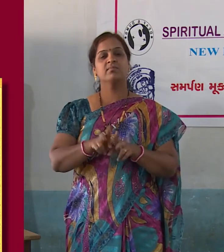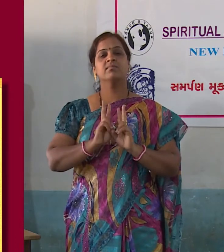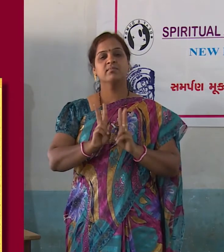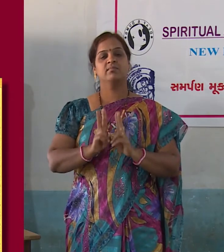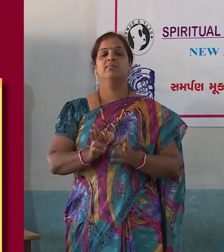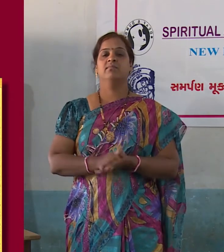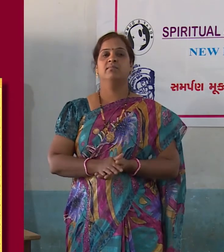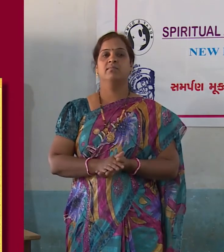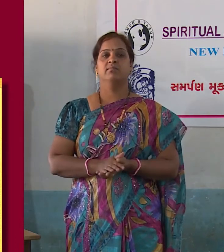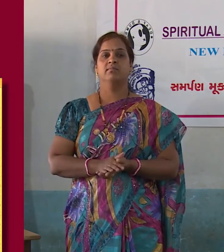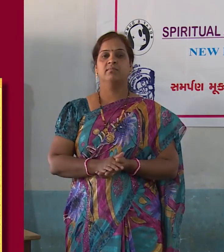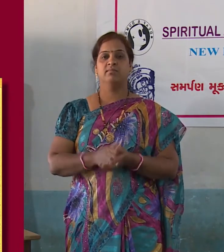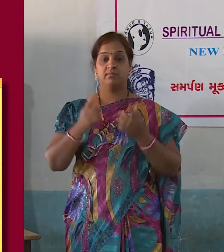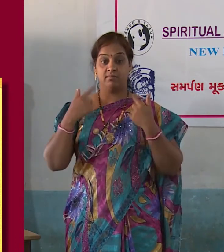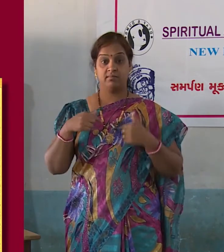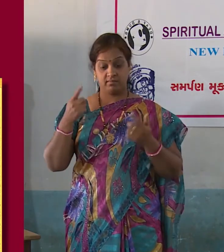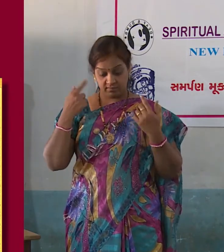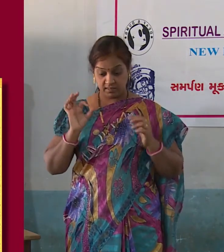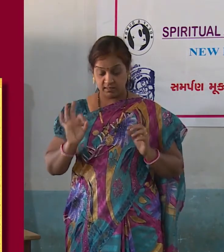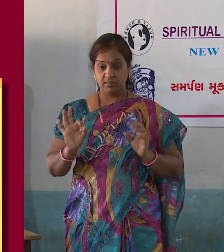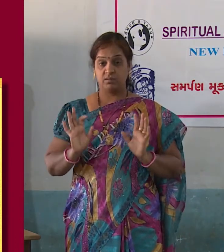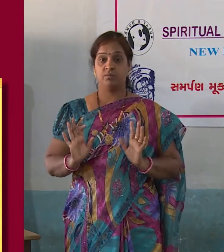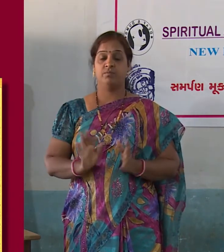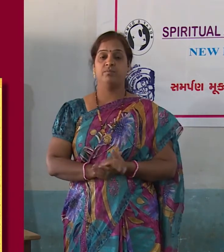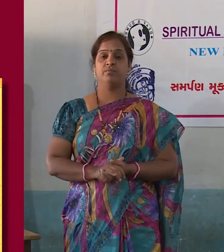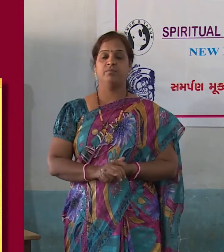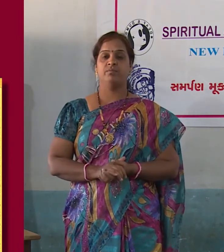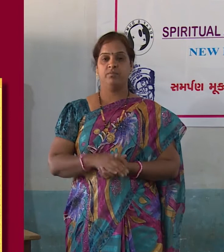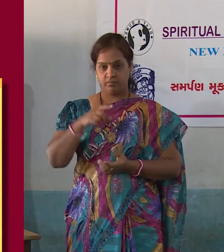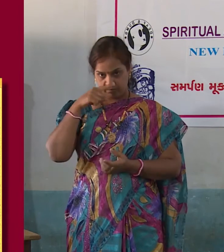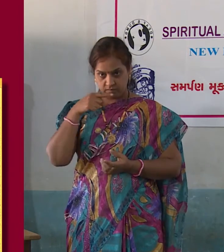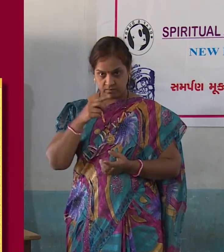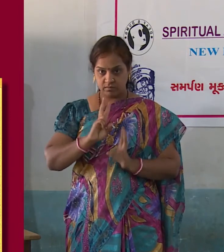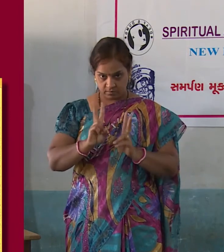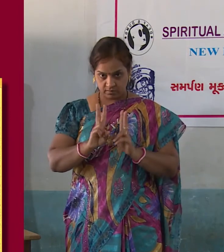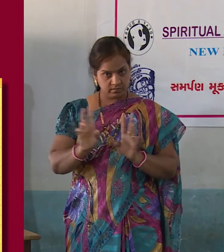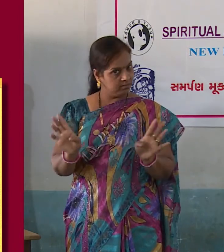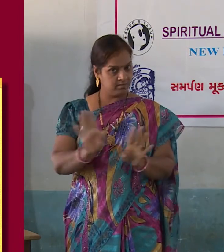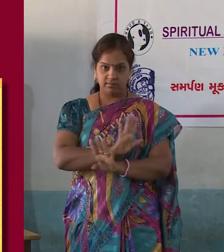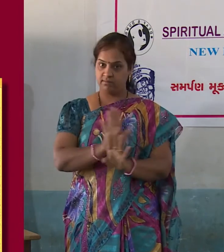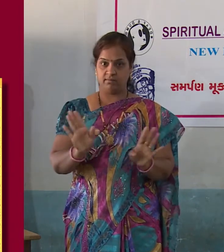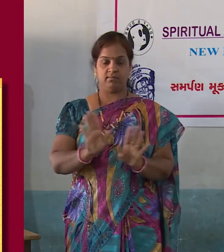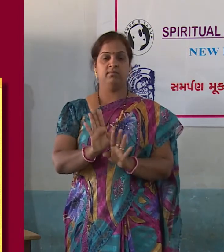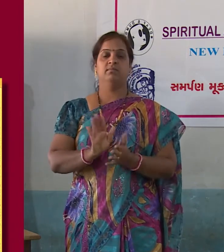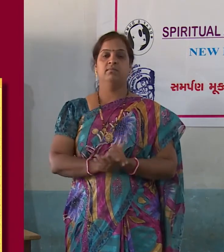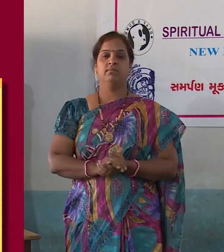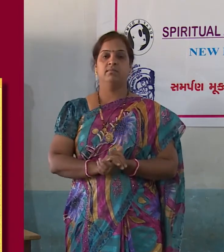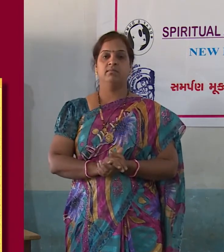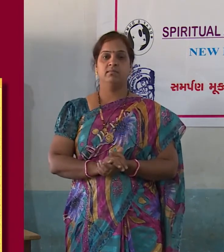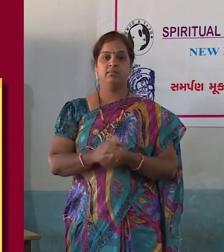संस्कारों के अंदर भरा हुआ रिकॉर्ड जो है वो जब ये शरीर रूपी टेप मशीन में डालते